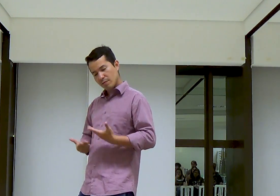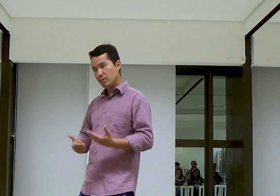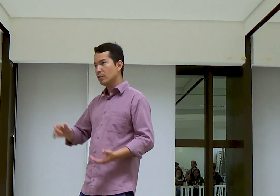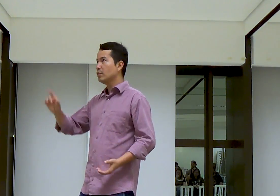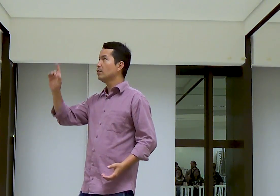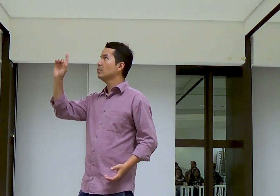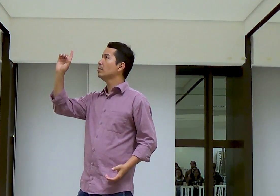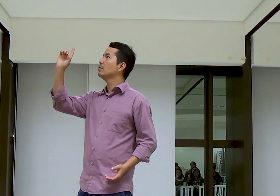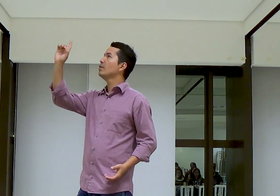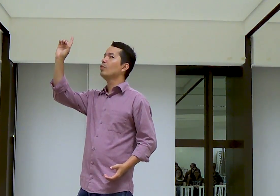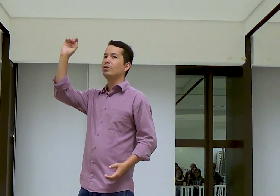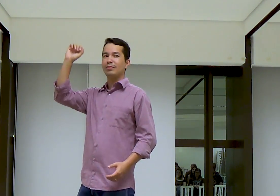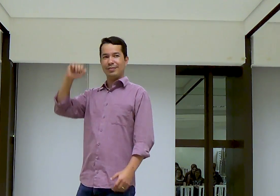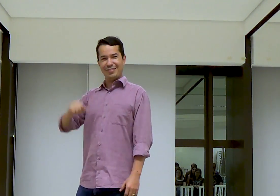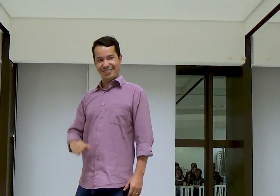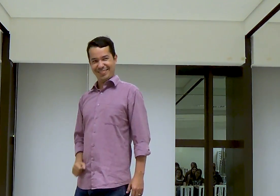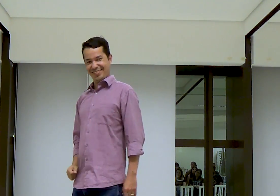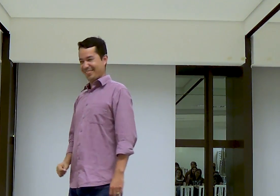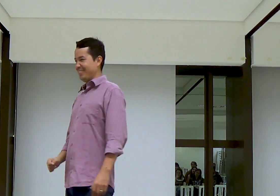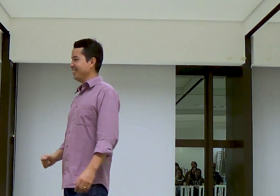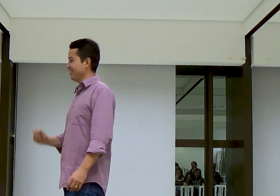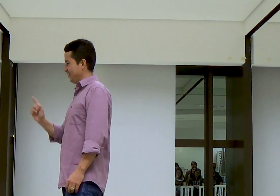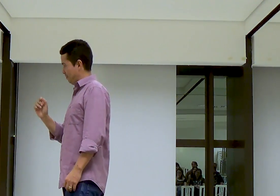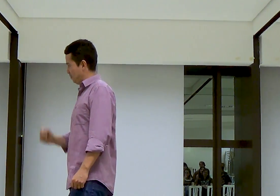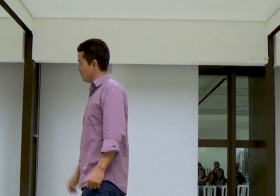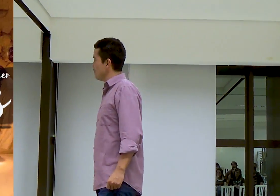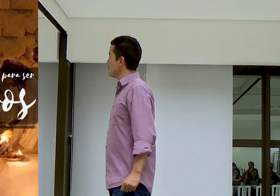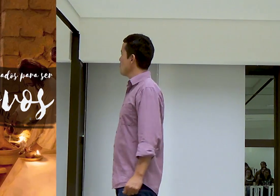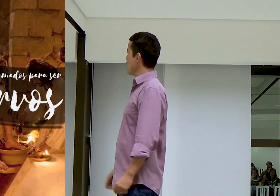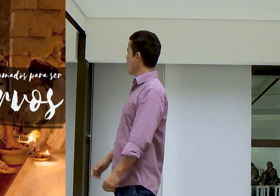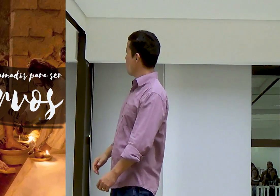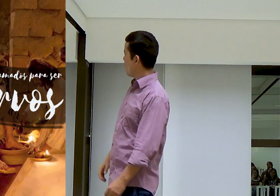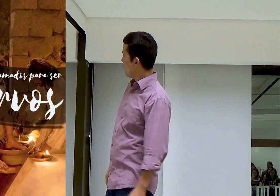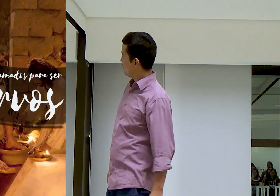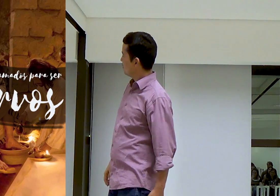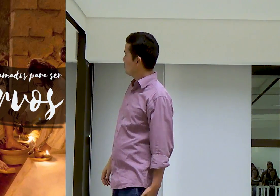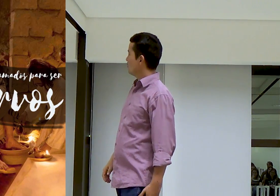ser escravo, ser servo. Paulo diz, servo e escravo de Deus.